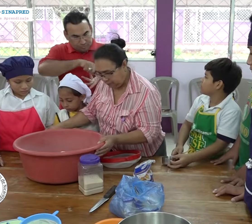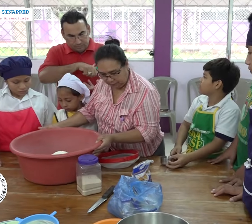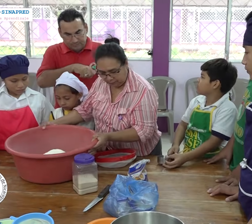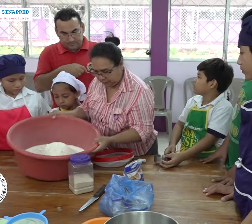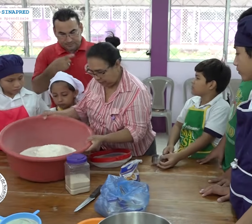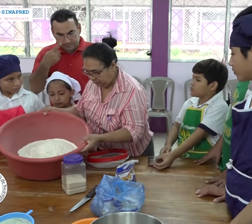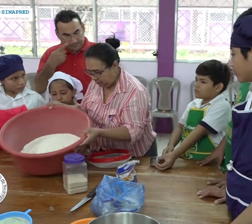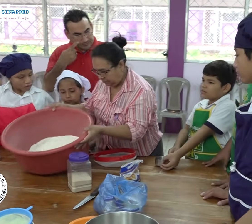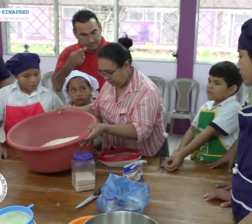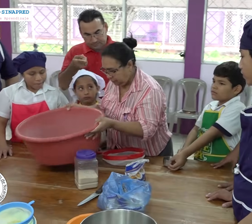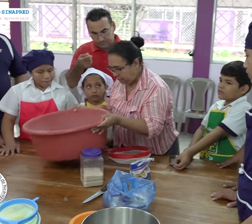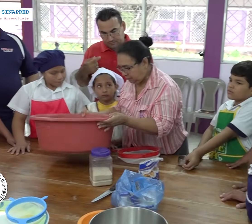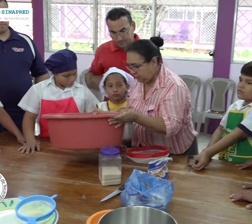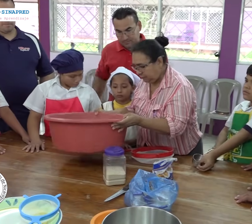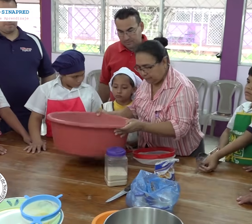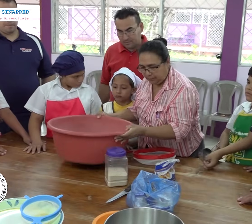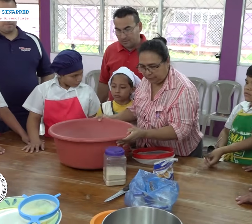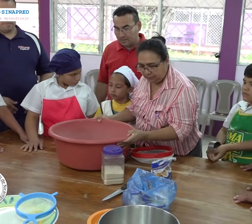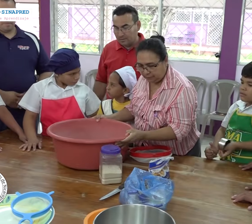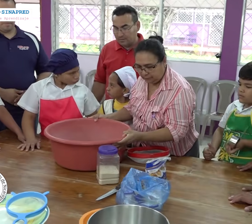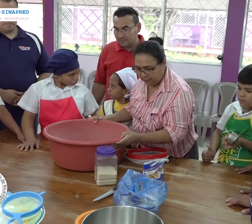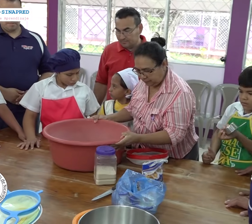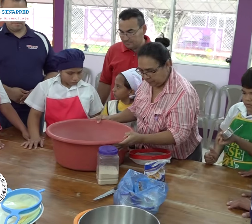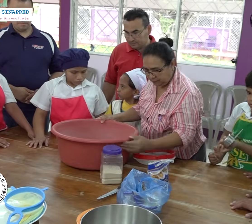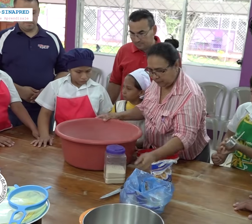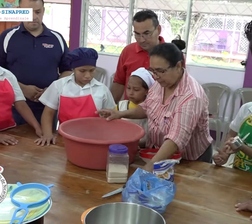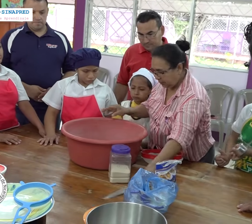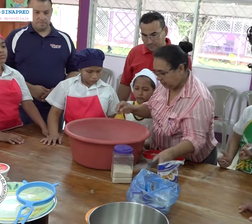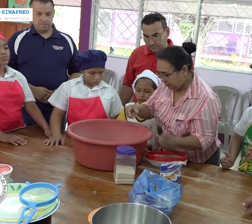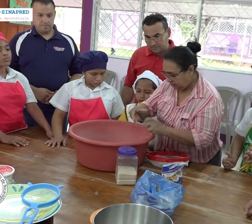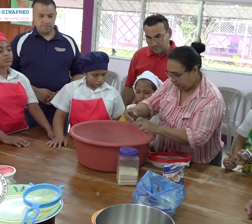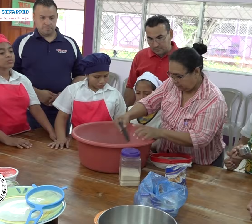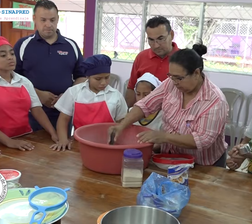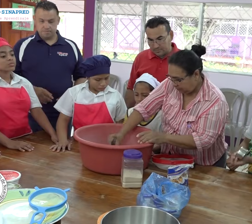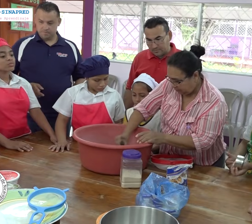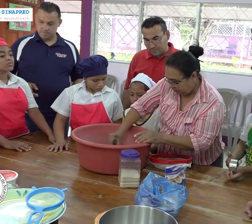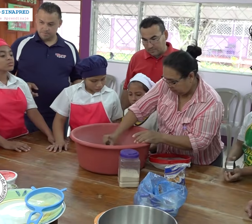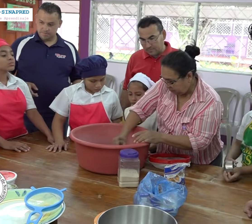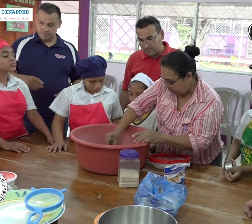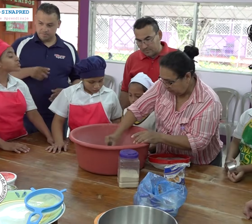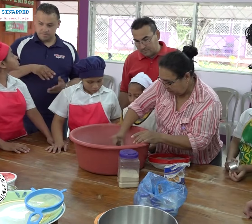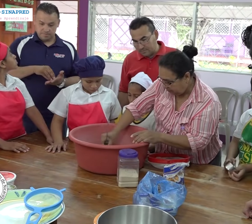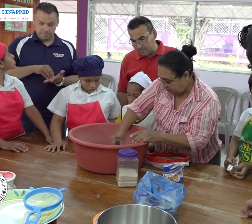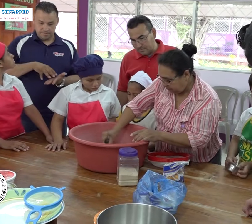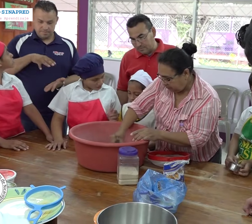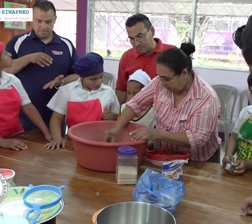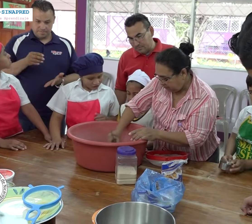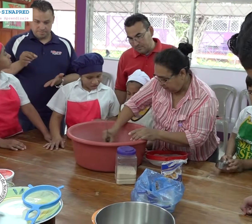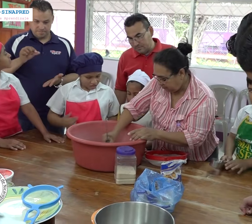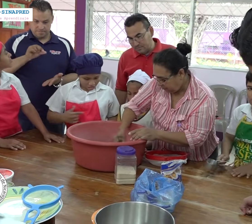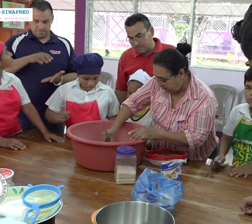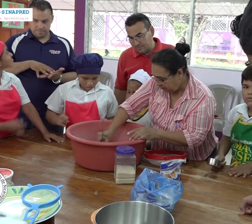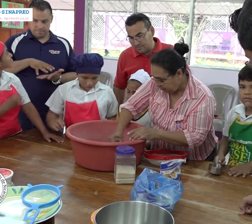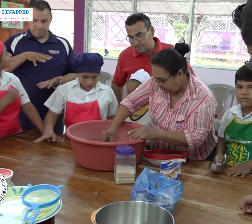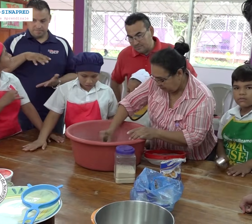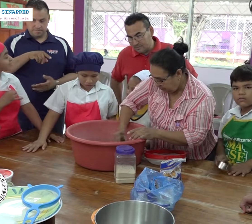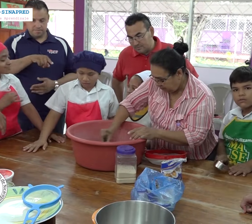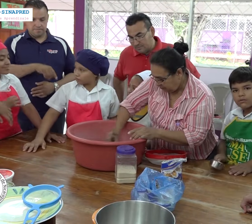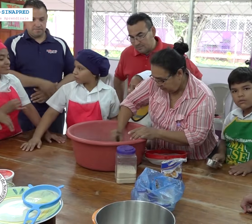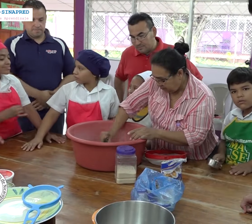nada más. Entonces luego me pasé a terminar lo que era el ciclo a distancia. Nos pasaron por nivelación, entonces sí terminamos